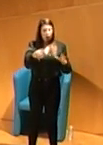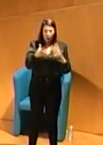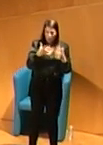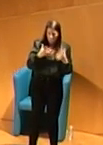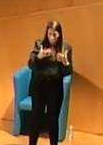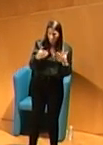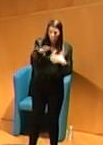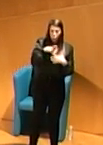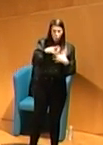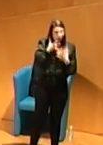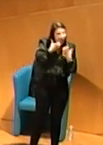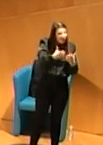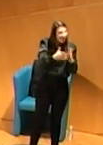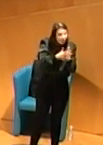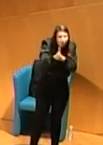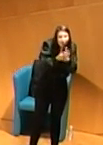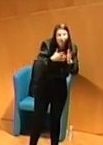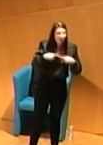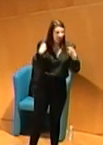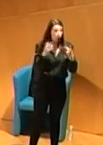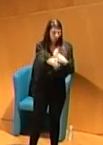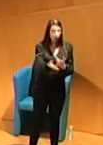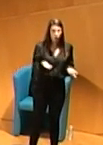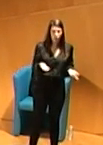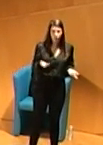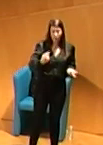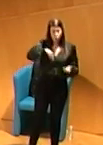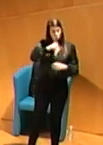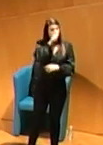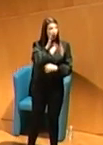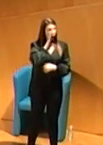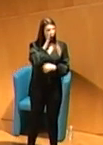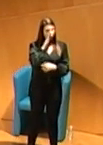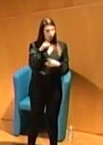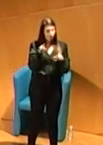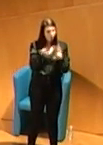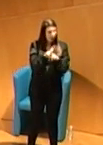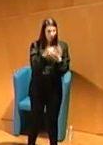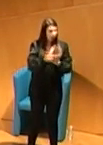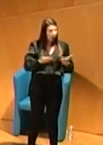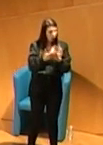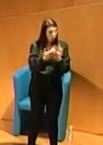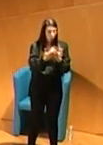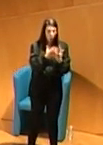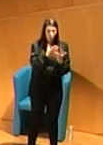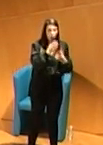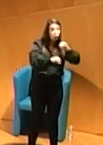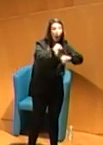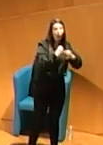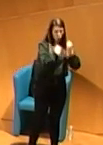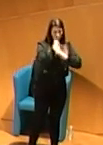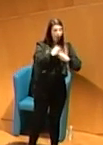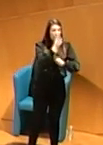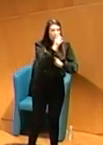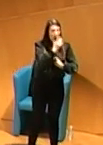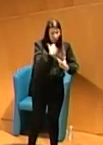vie. Et je me dis que nous, parents d'adultes avec un handicap, on est dans cette démarche de rétablissement. C'est-à-dire, nos